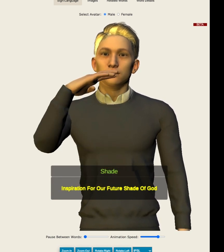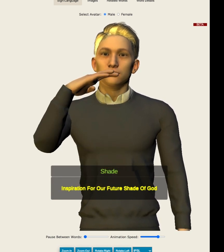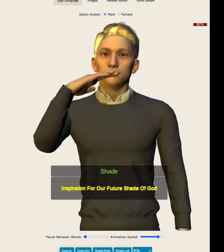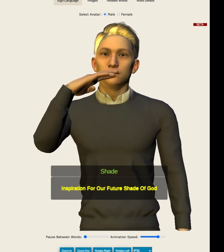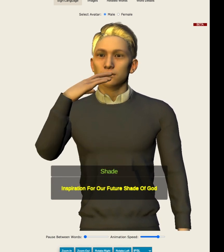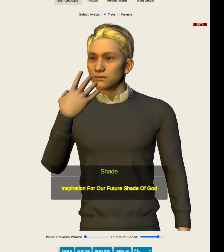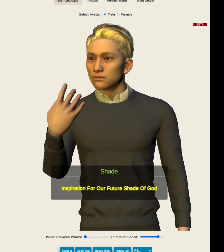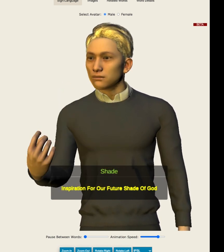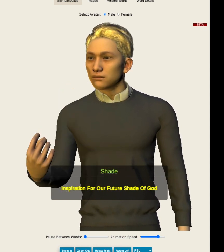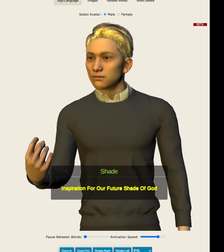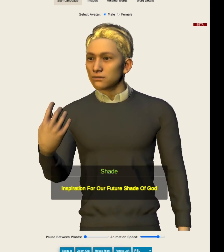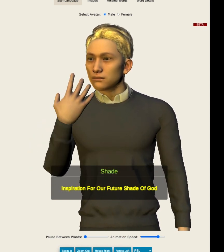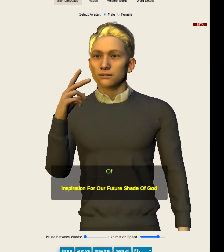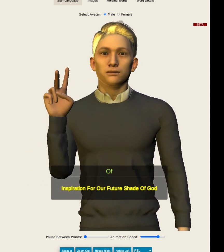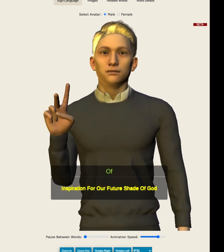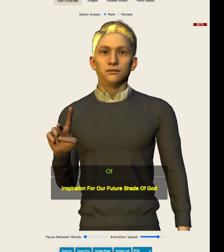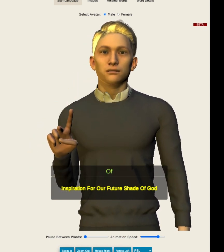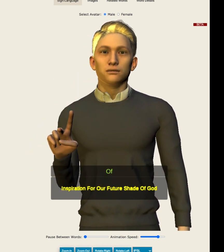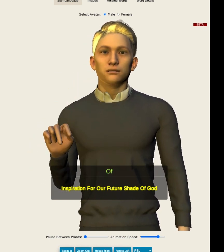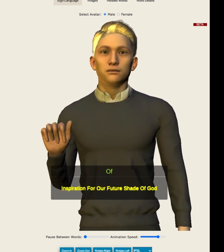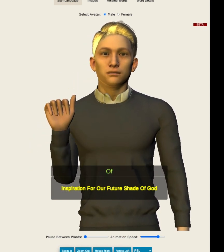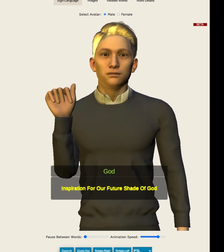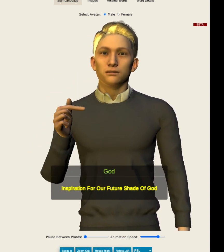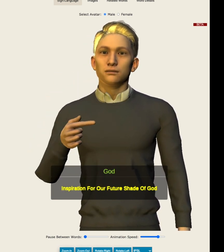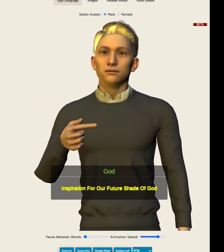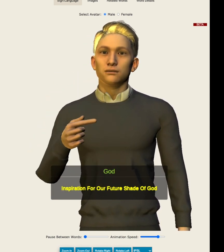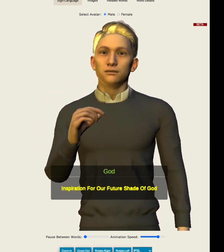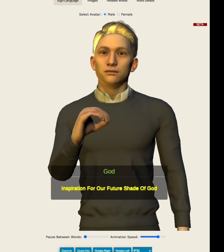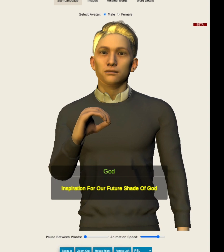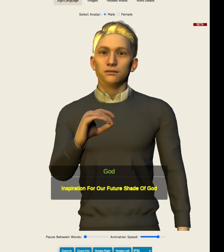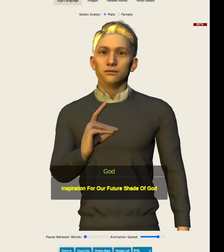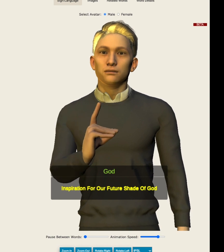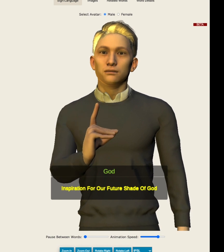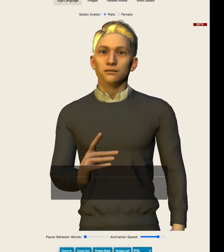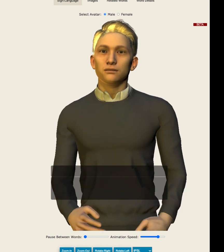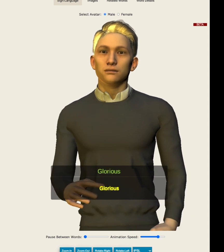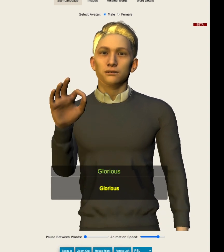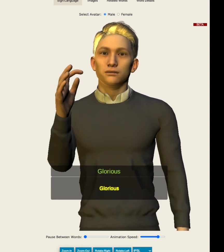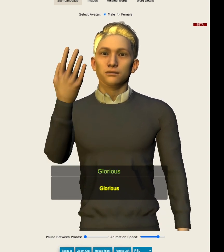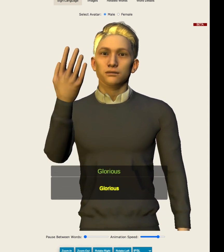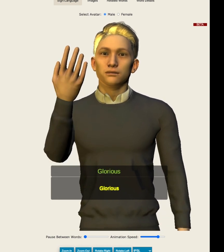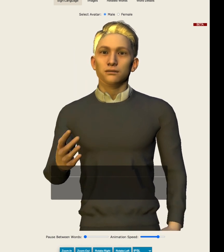سائرِ خداِ اصول جلال